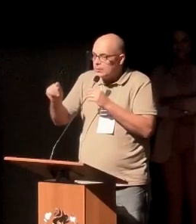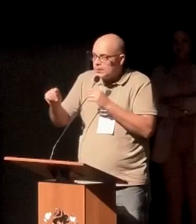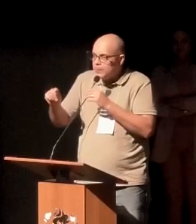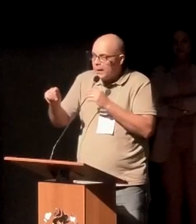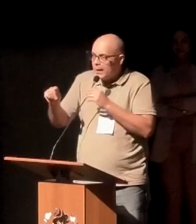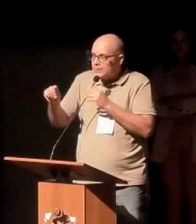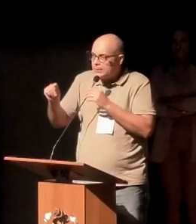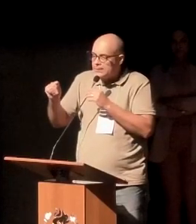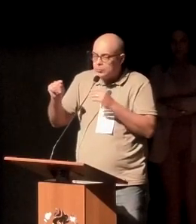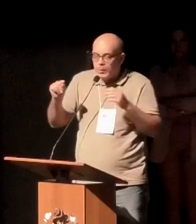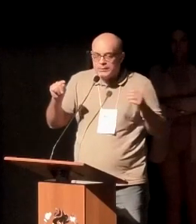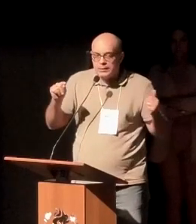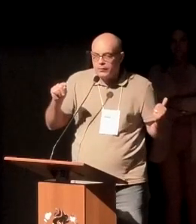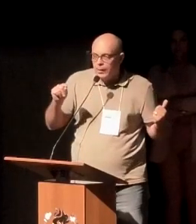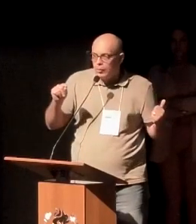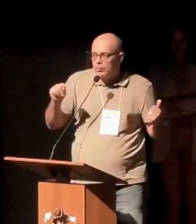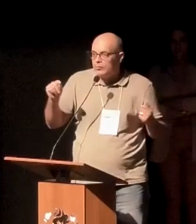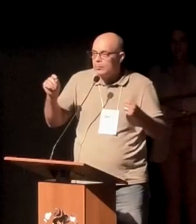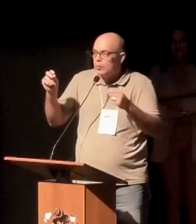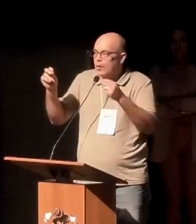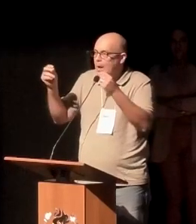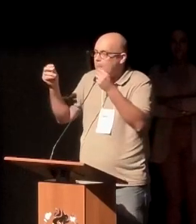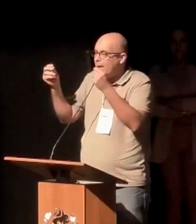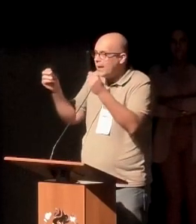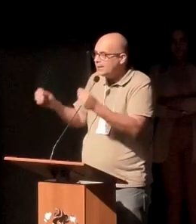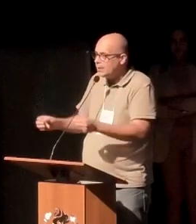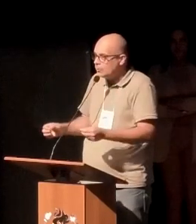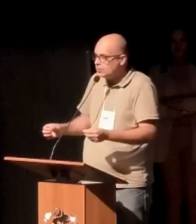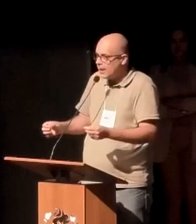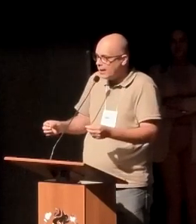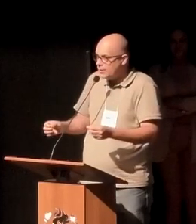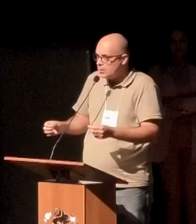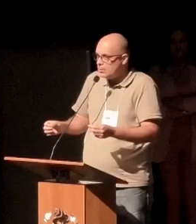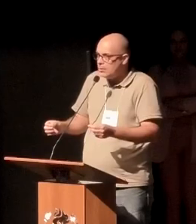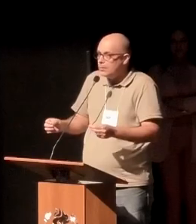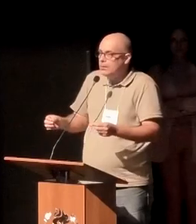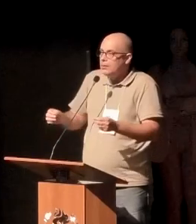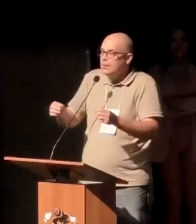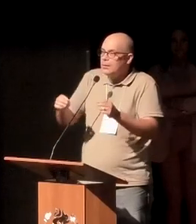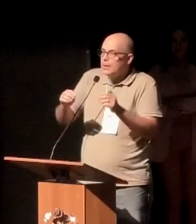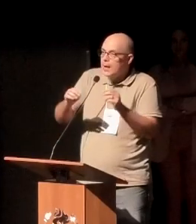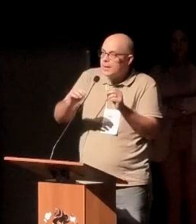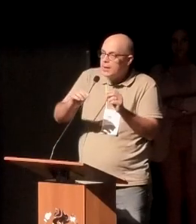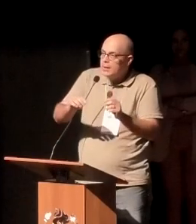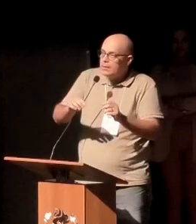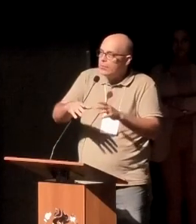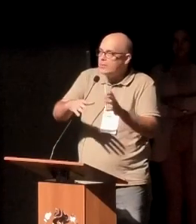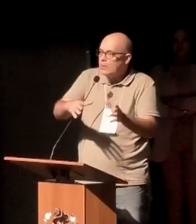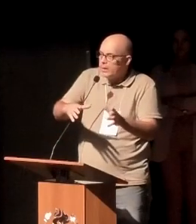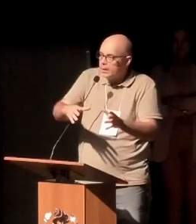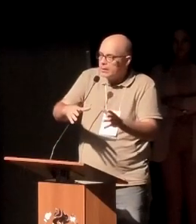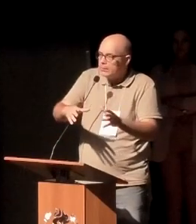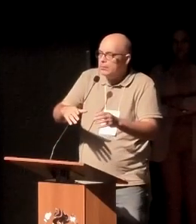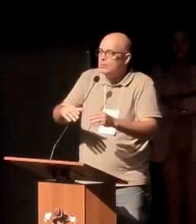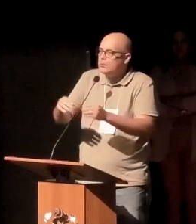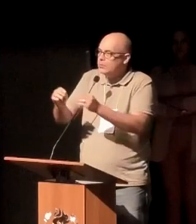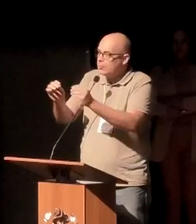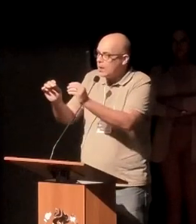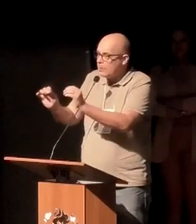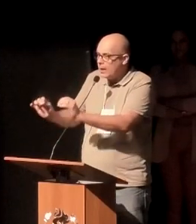a questão das palestras como a Sandra falou nós vamos colocar a palestra no site E aí não vai ser amanhã